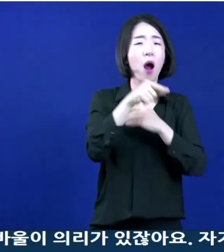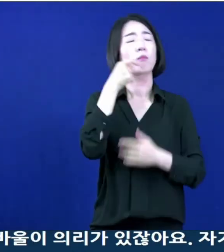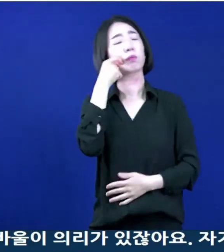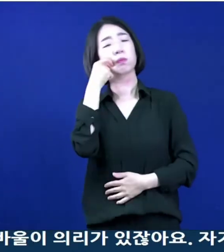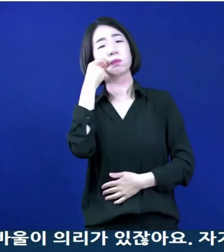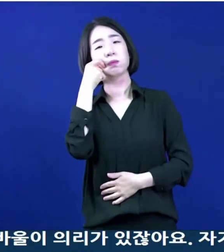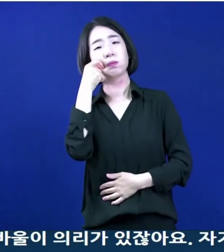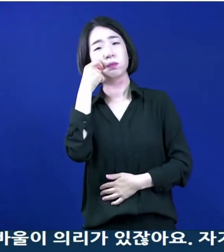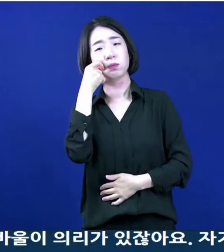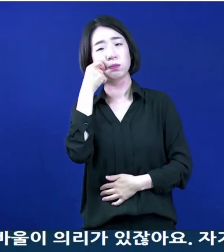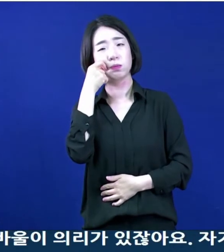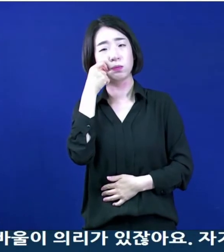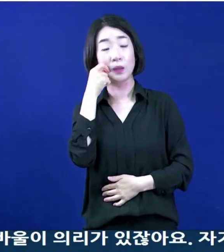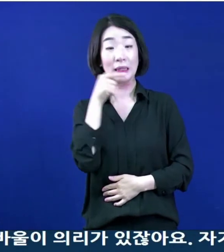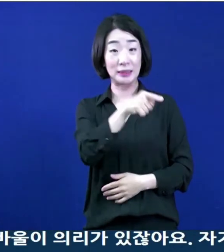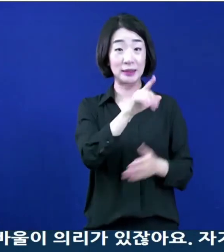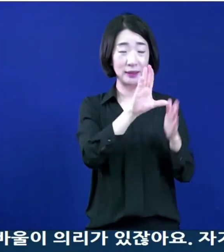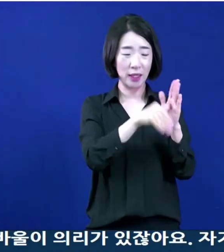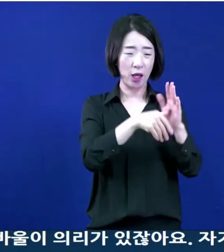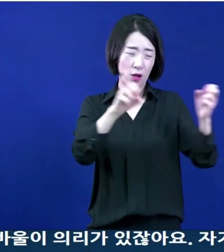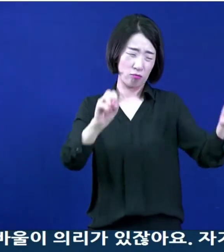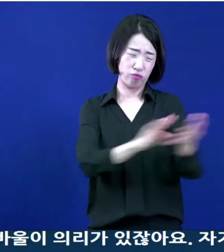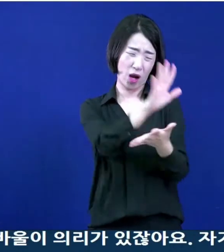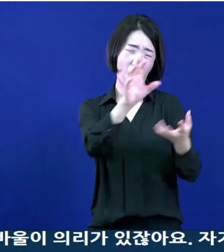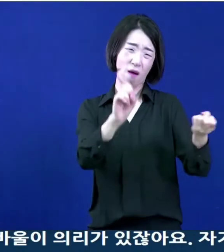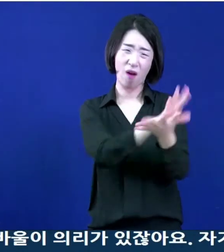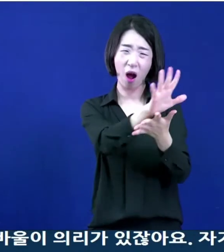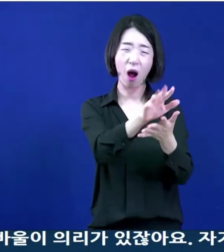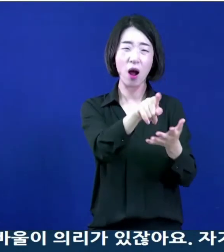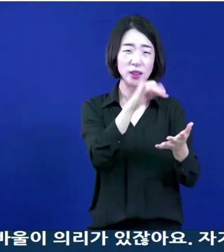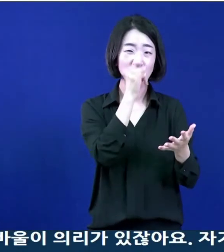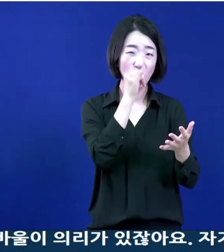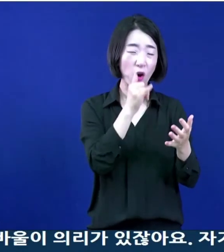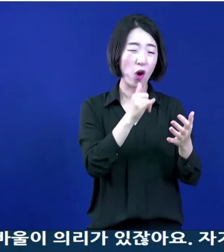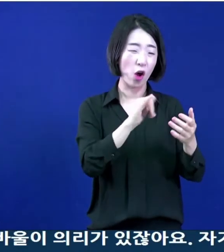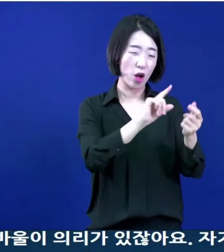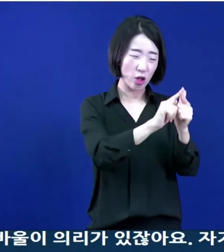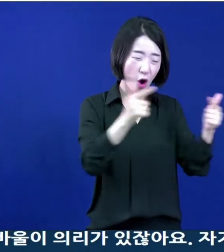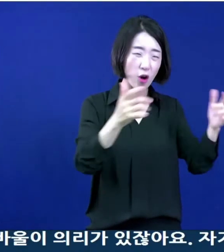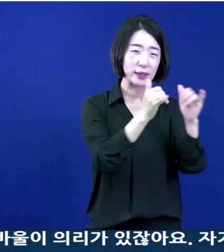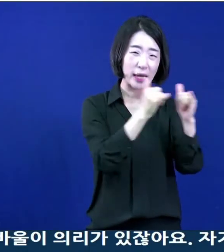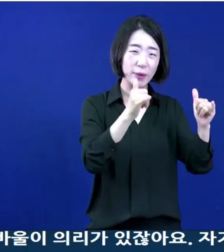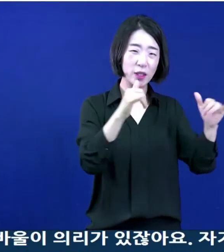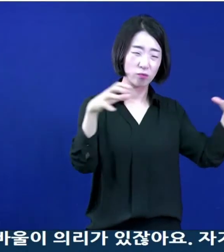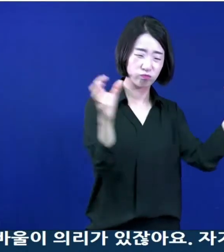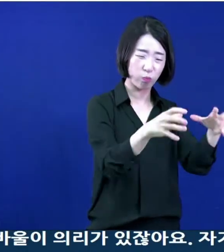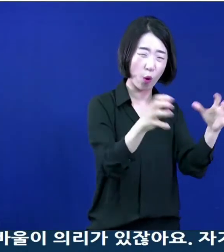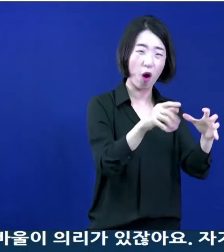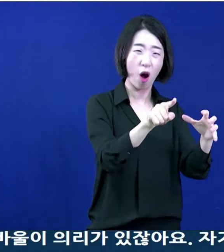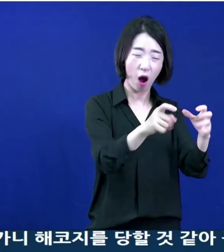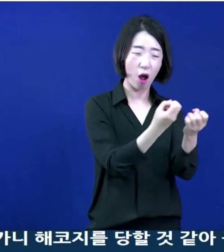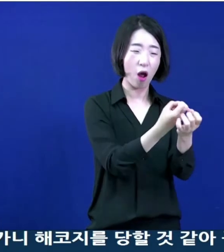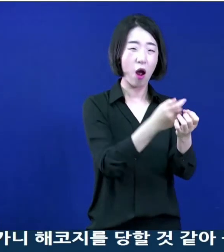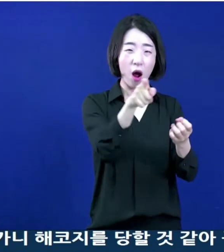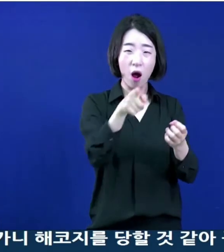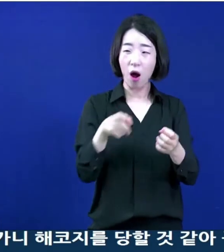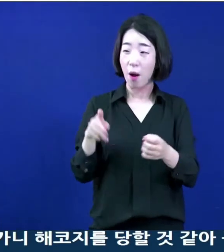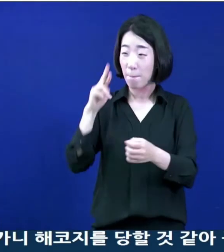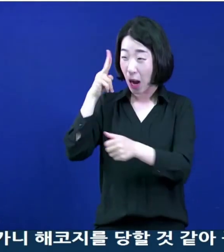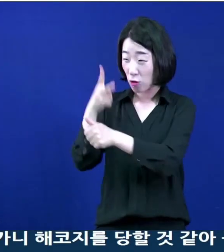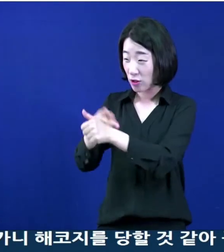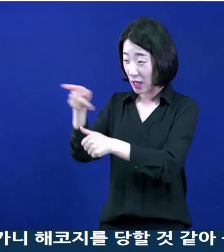거기 왜 꽉 찼겠어? 선동이 그만큼 강렬하게 된 거야. 누가 어디서 온 저 유대인들 몇 명이 우리 아데미 신을 아주